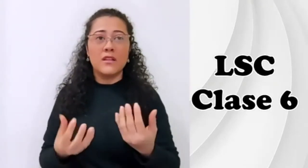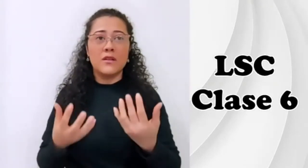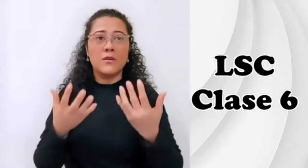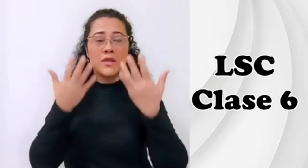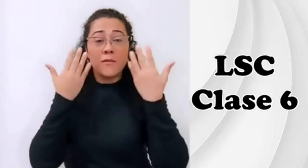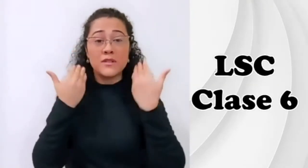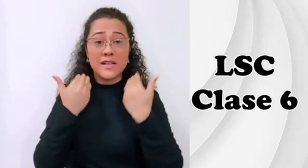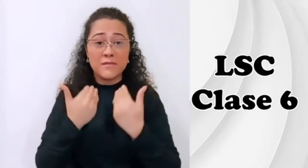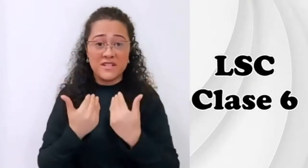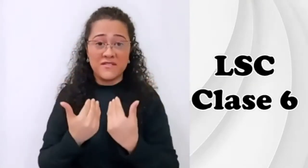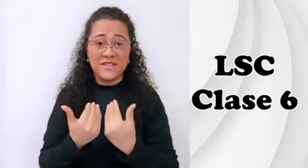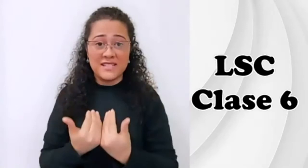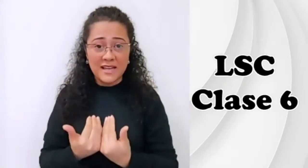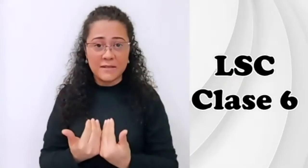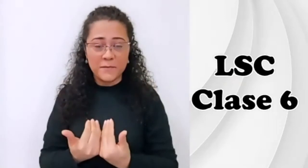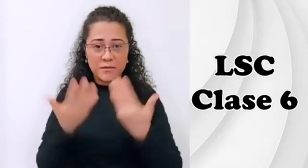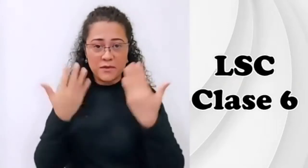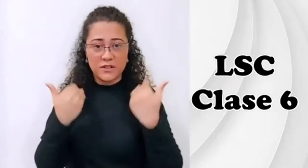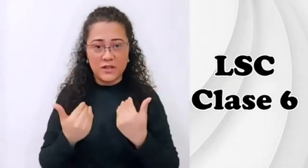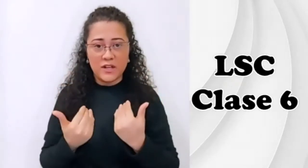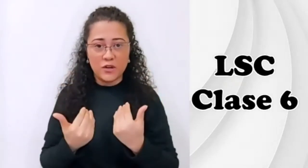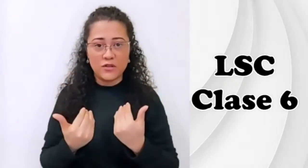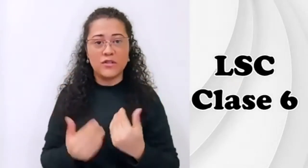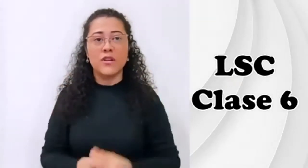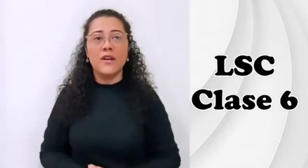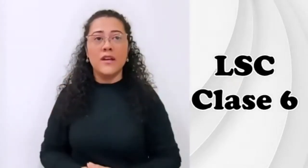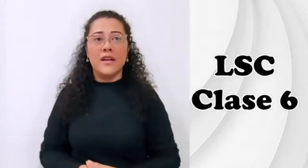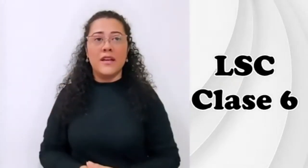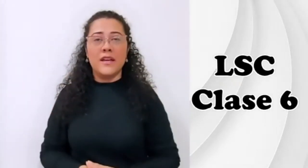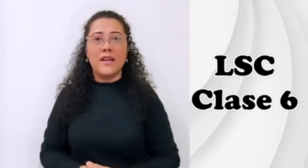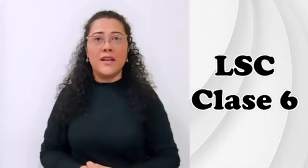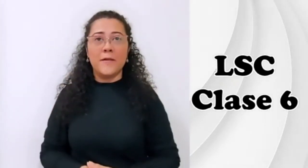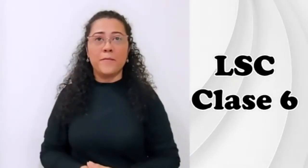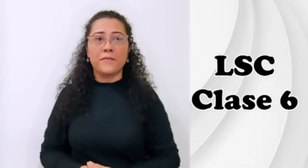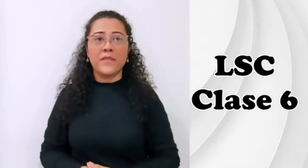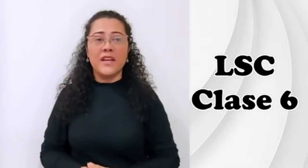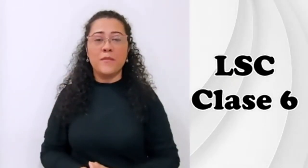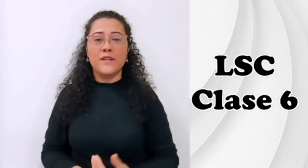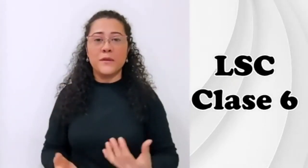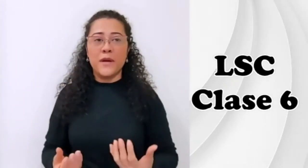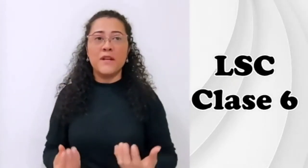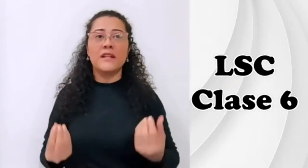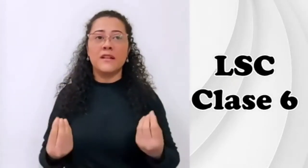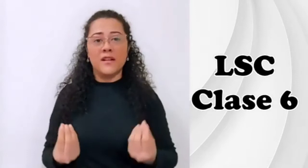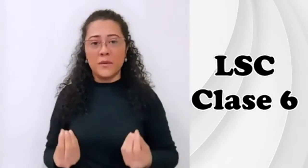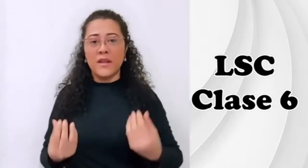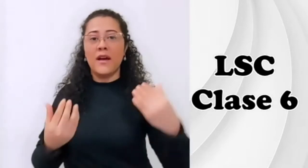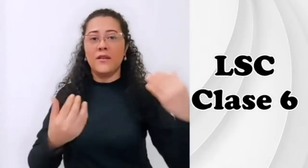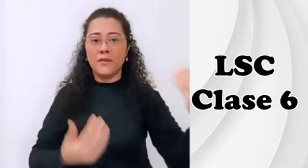cuando usamos la expresión facial, la expresión del rostro. Y pues obviamente tener cuidado con